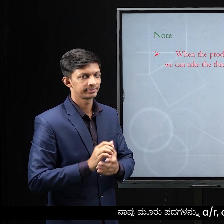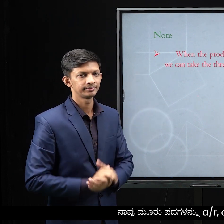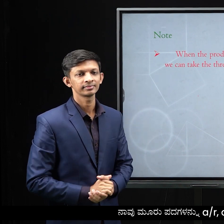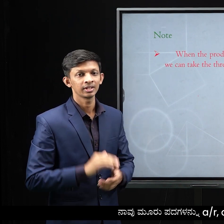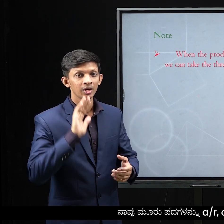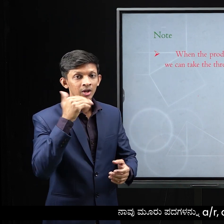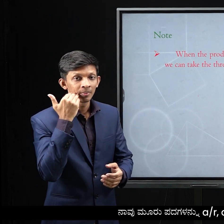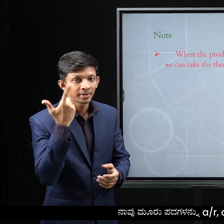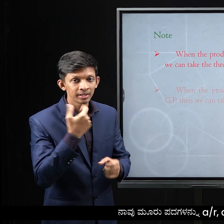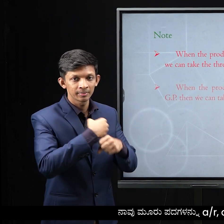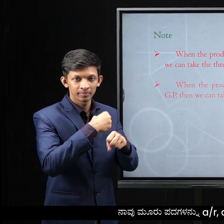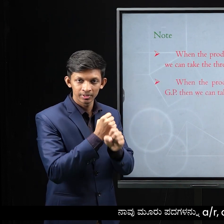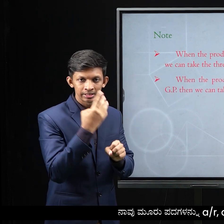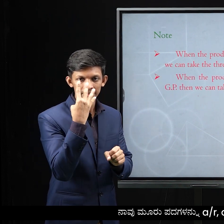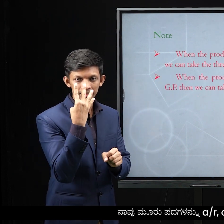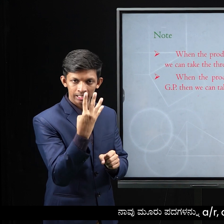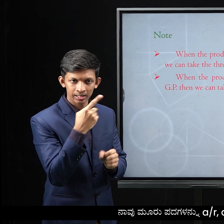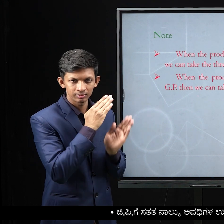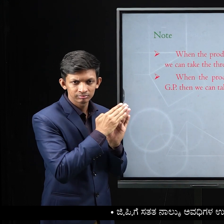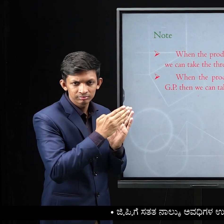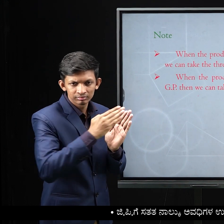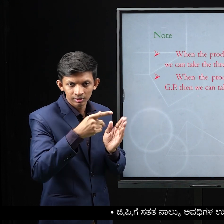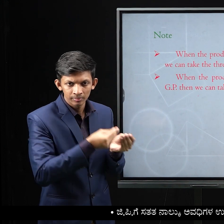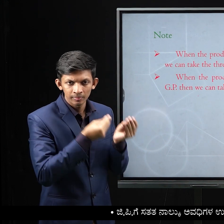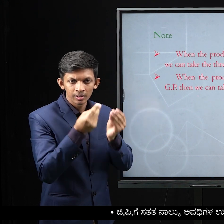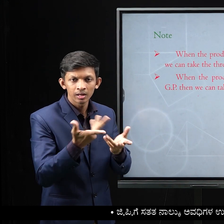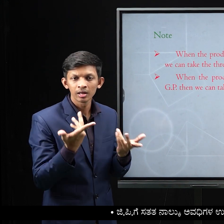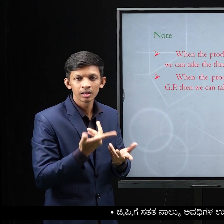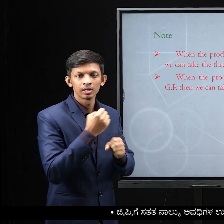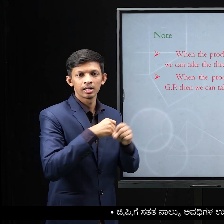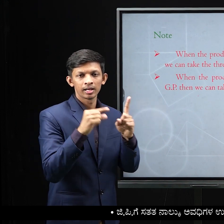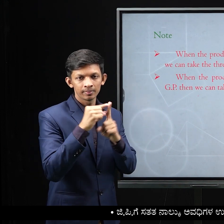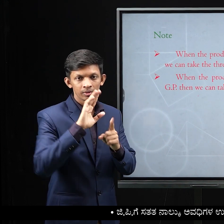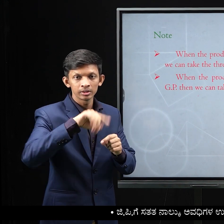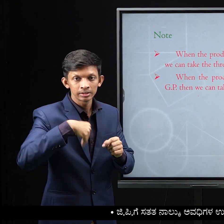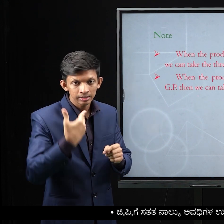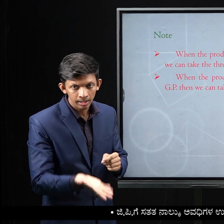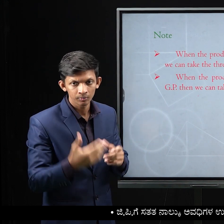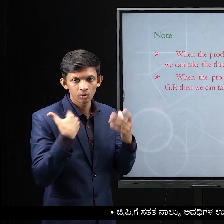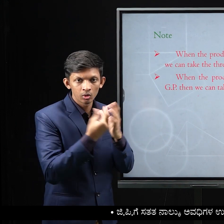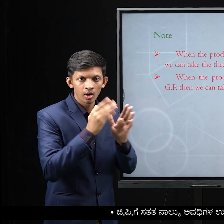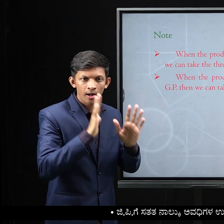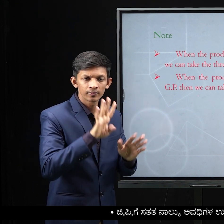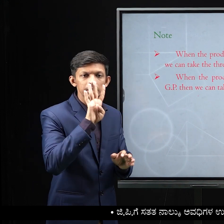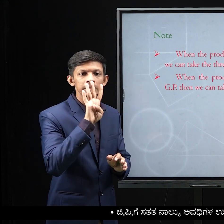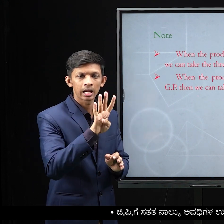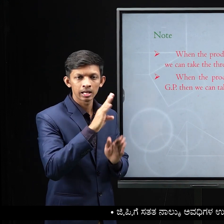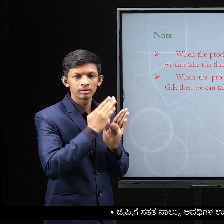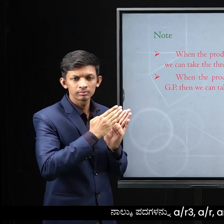AR ಎಂದು ತೆಗೆದುಕೊಳ್ಳಬಹುದು. ಜಿಪಿಗೆ ಸತತ 4 ಅವಧಿಗಳ ಉತ್ಪನ್ನಗಳನ್ನು ನೀಡಿದಾಗ ನಂತರ ನಾವು